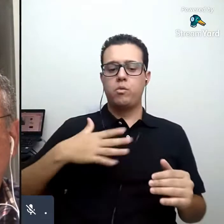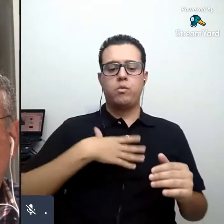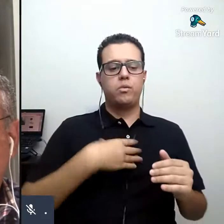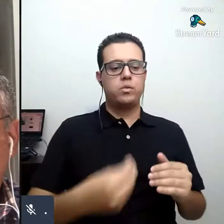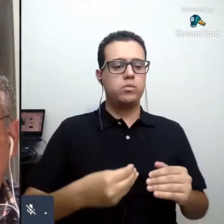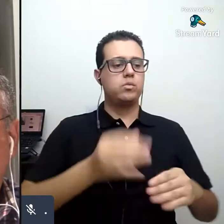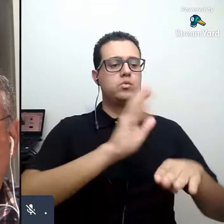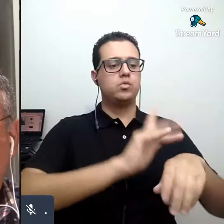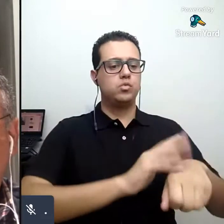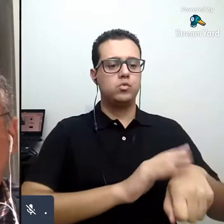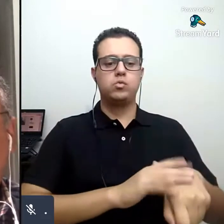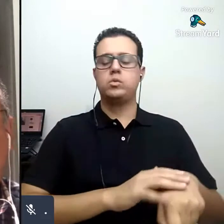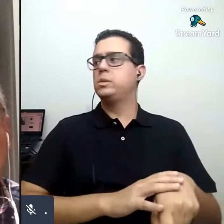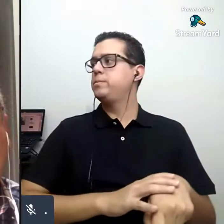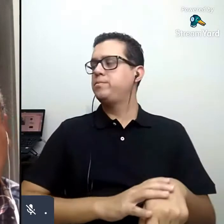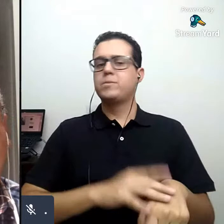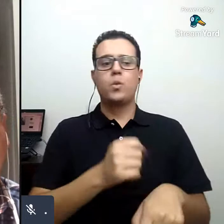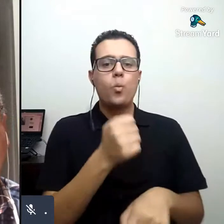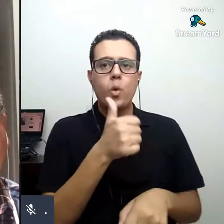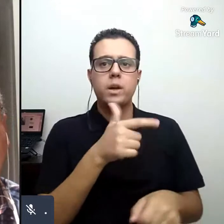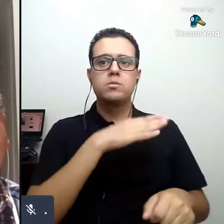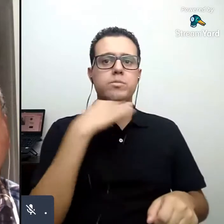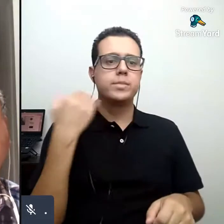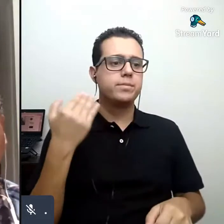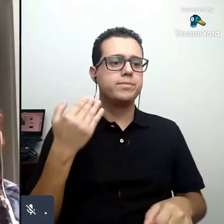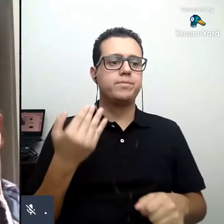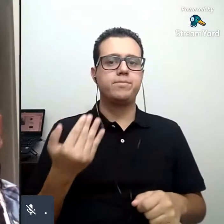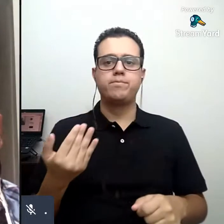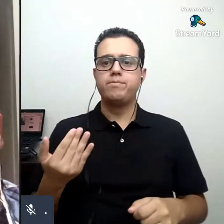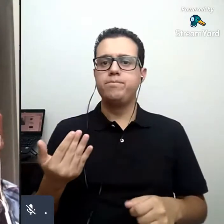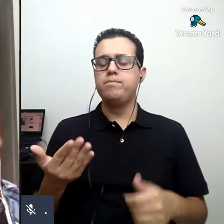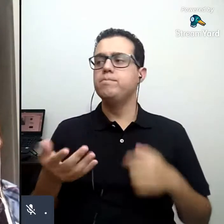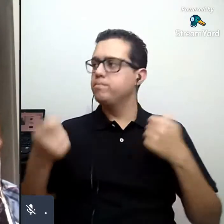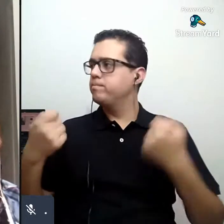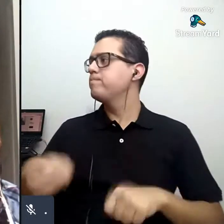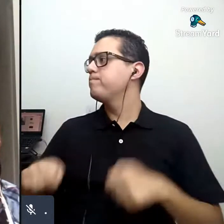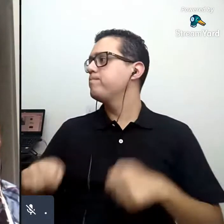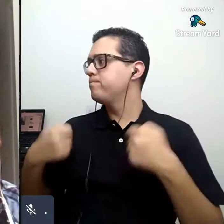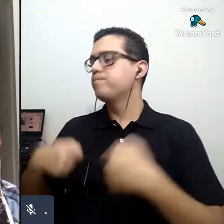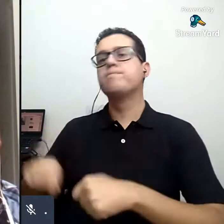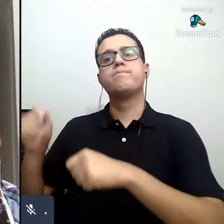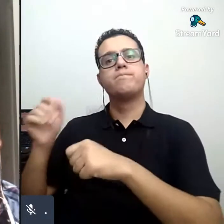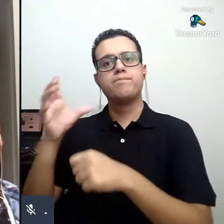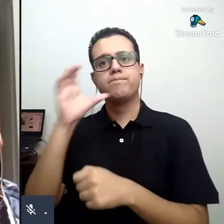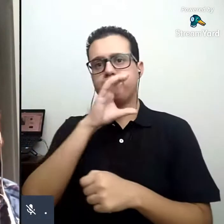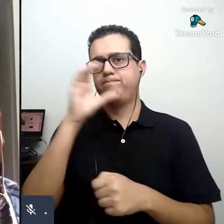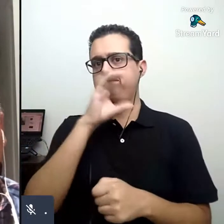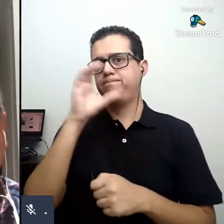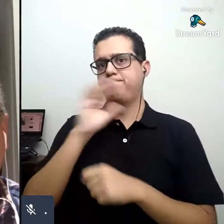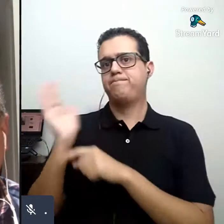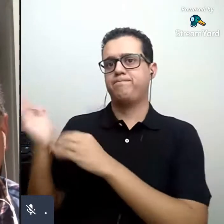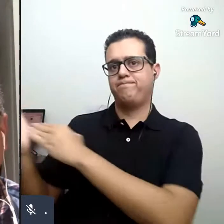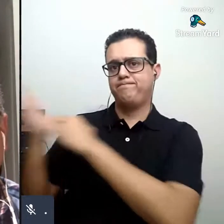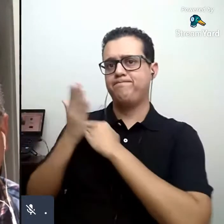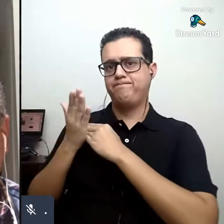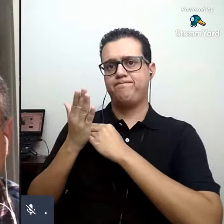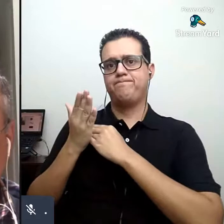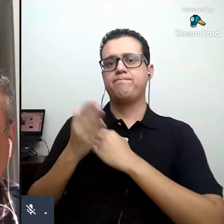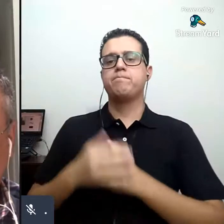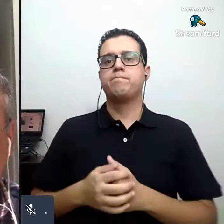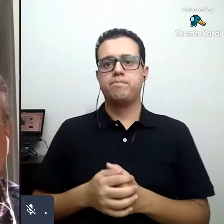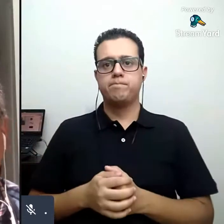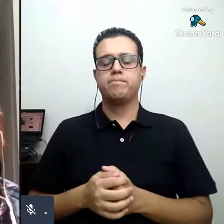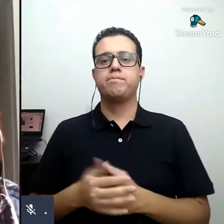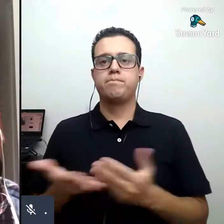dele está para morrer e ele precisa deste socorro. Este homem